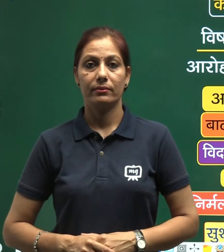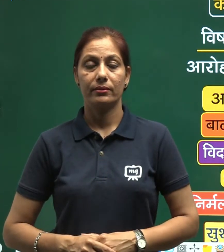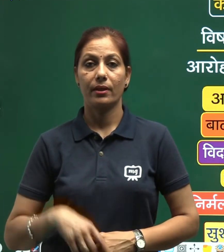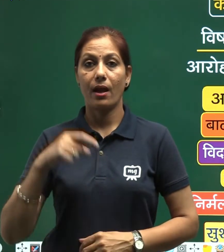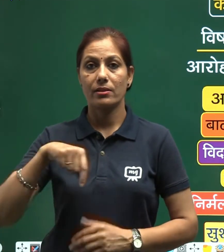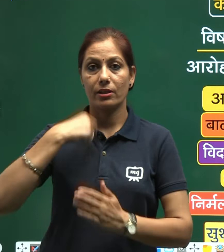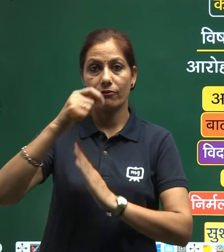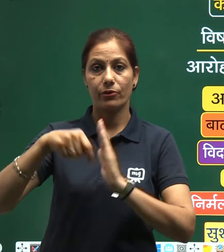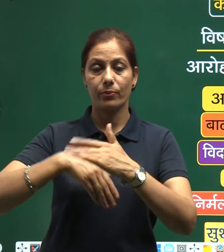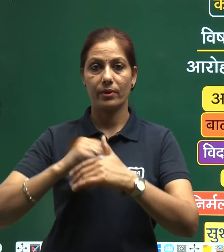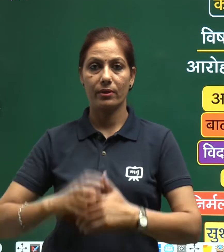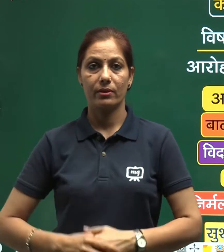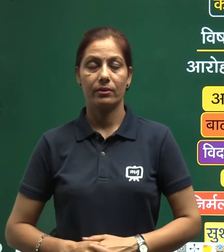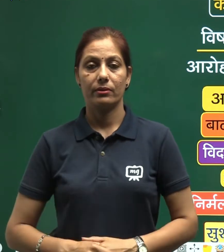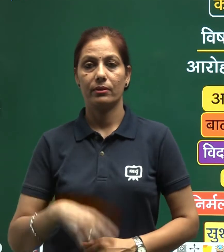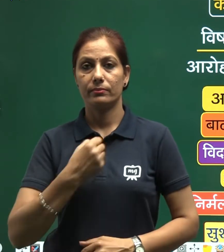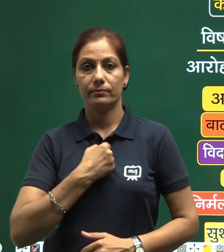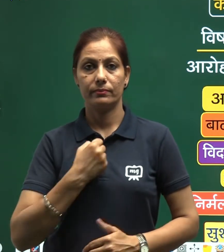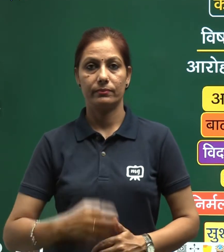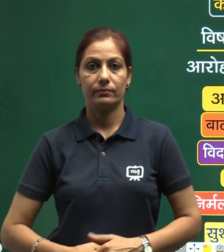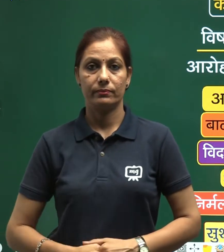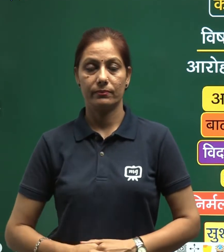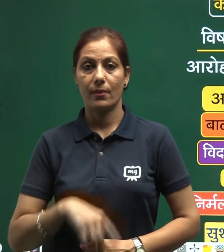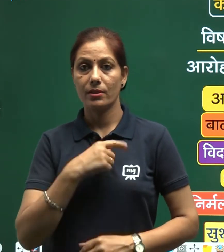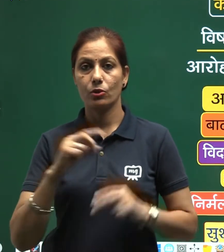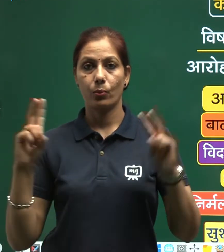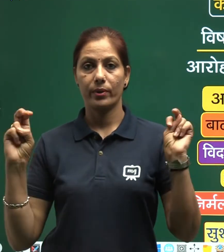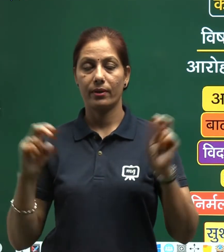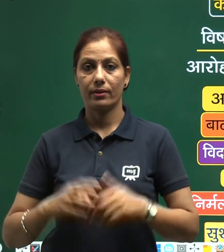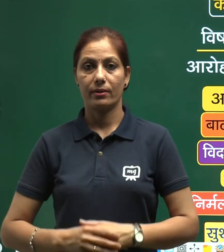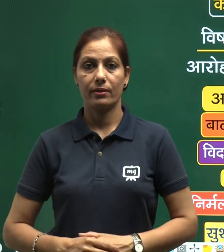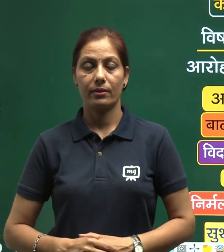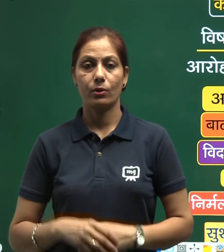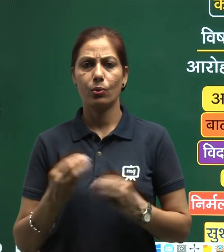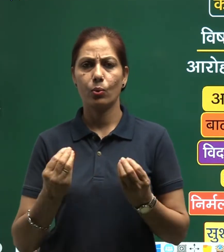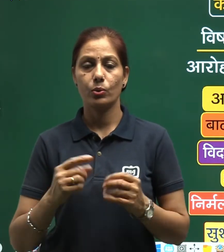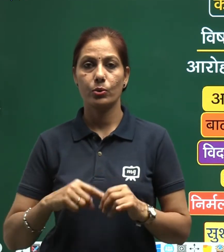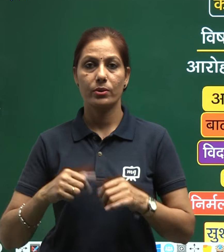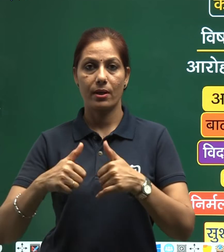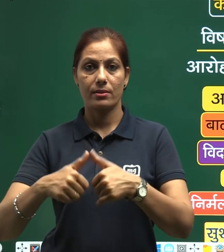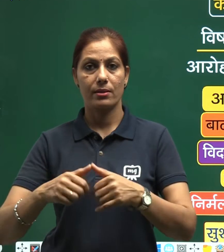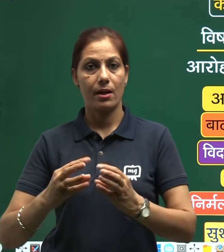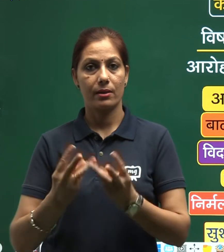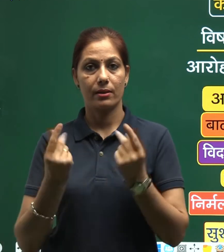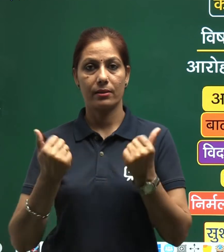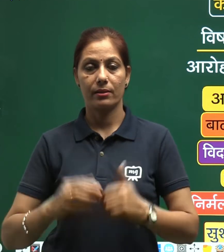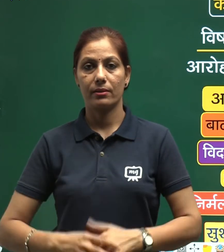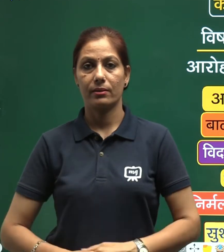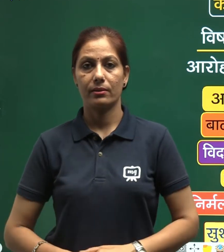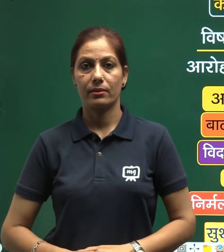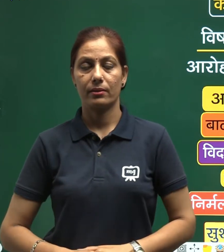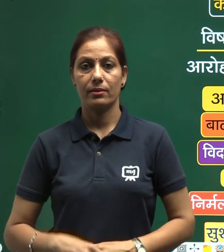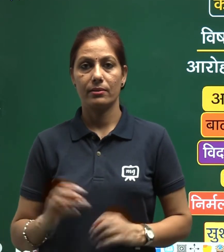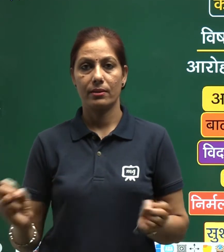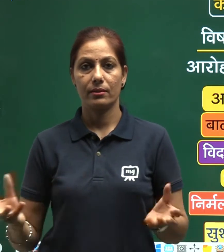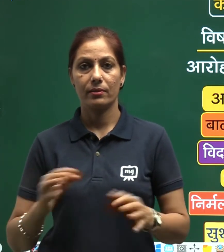आज के वीडियो में हम इस अध्याय के कुछ प्रश्नोत्तर हल करेंगे।